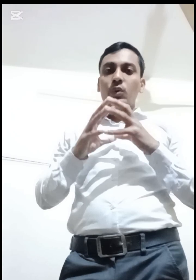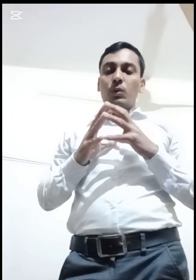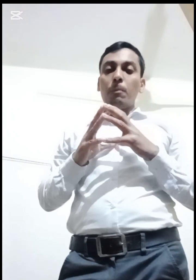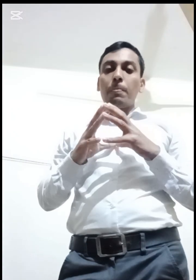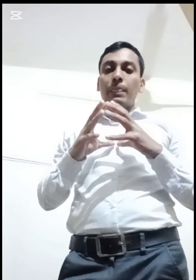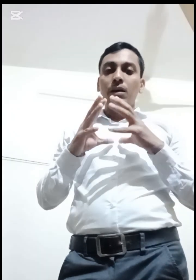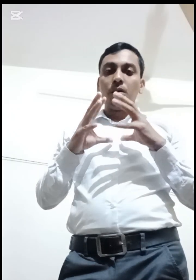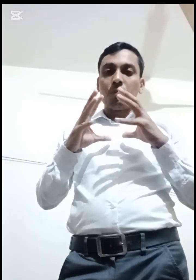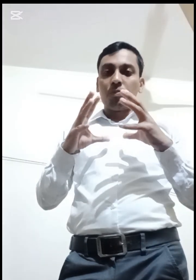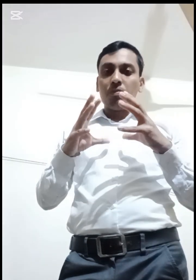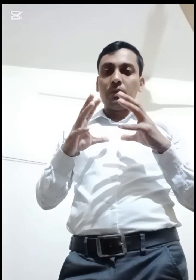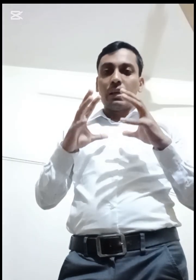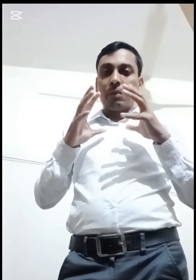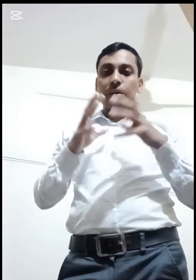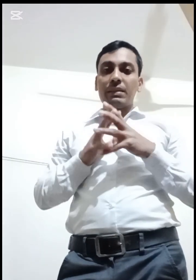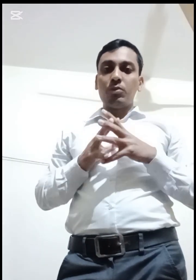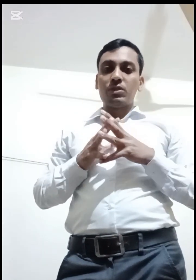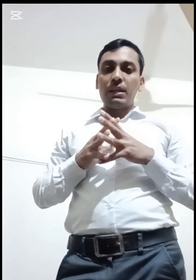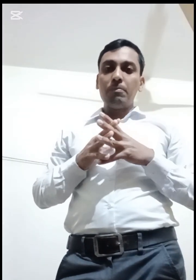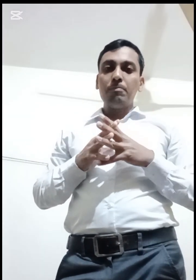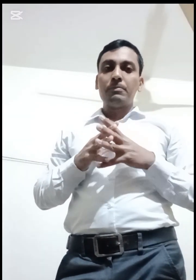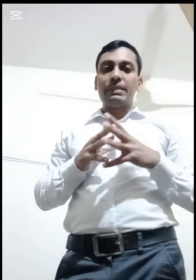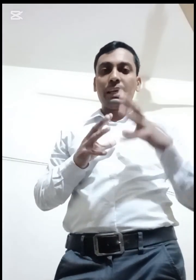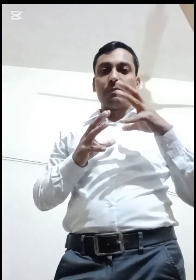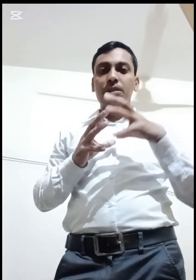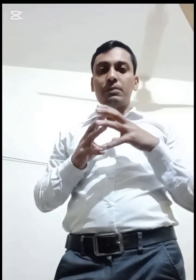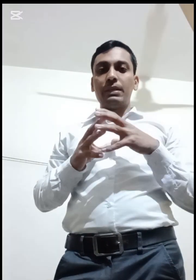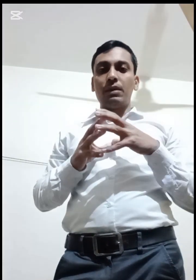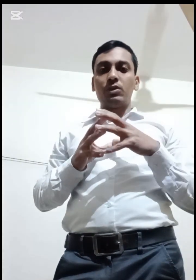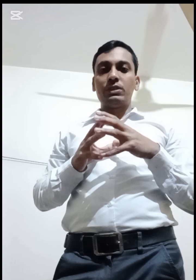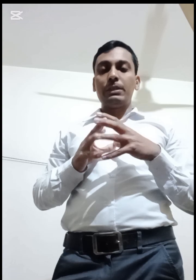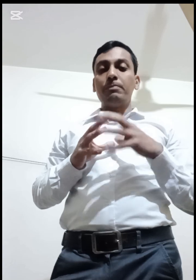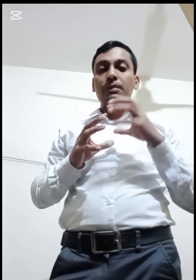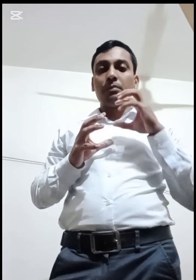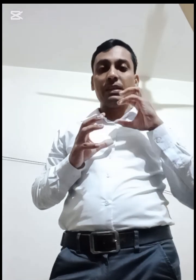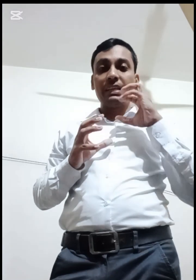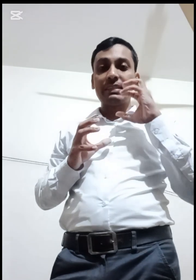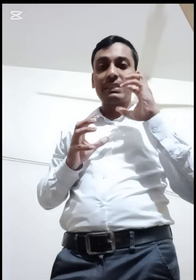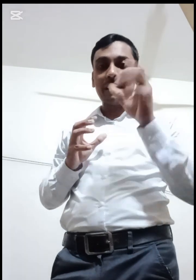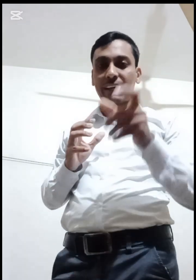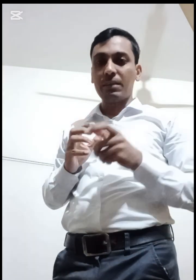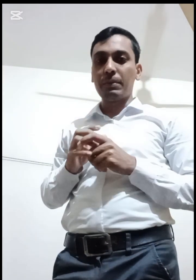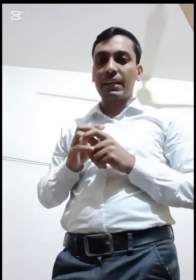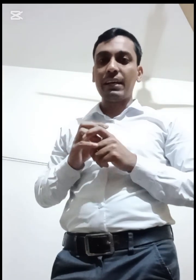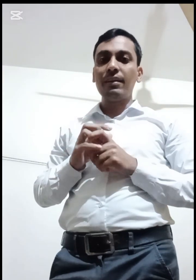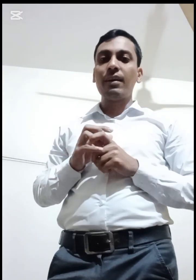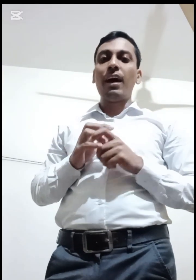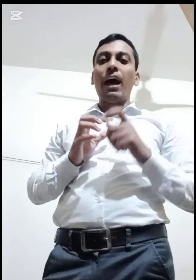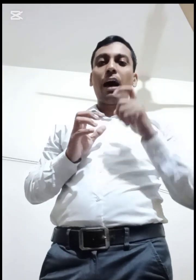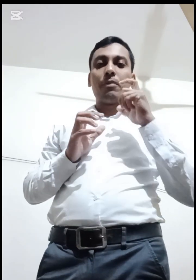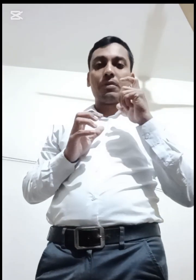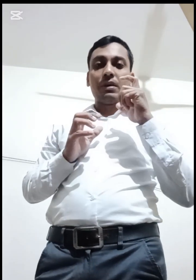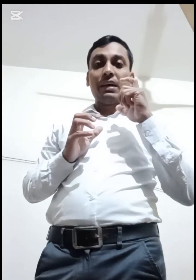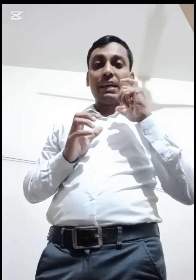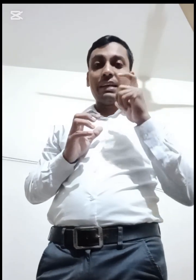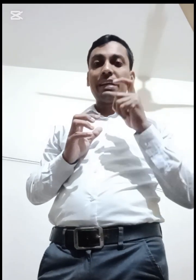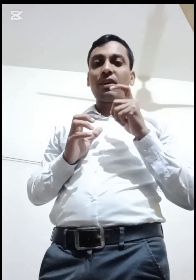তো আমরা কি বুঝলাম যে এমসিবিটা হচ্ছে মিনিয়েচার সার্কিট ব্রেকার, এবং এইটা